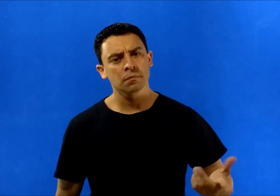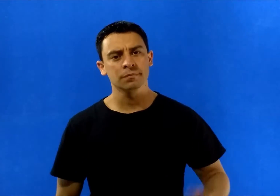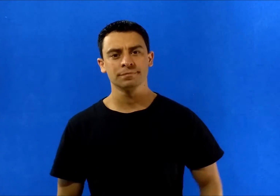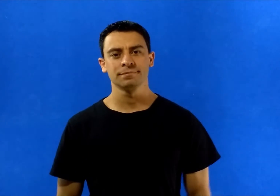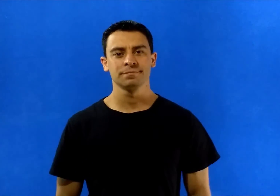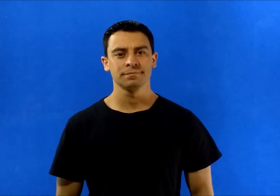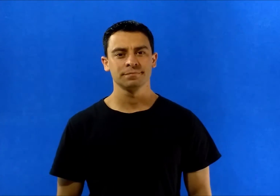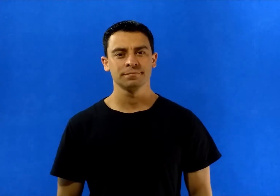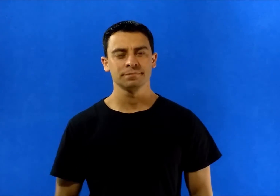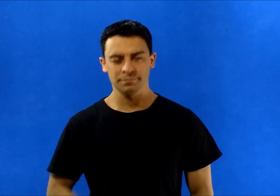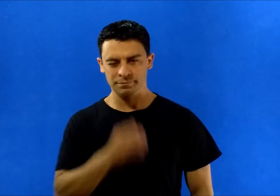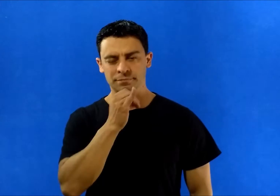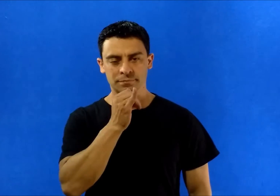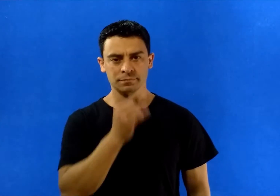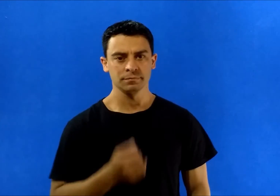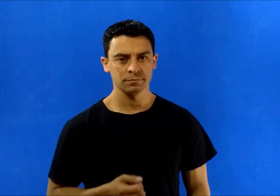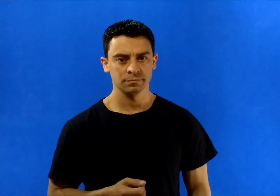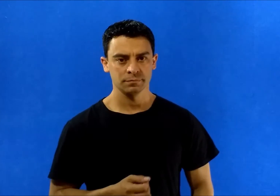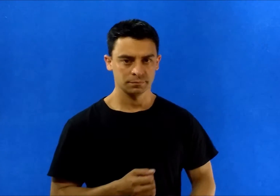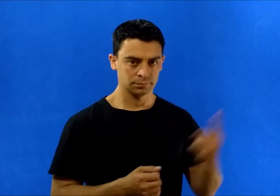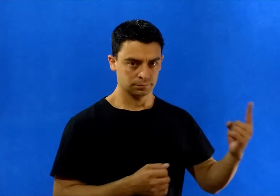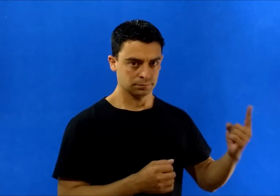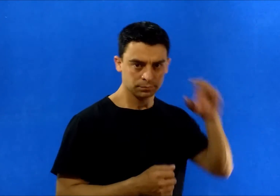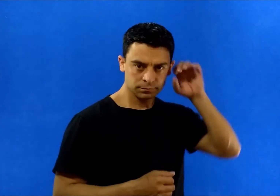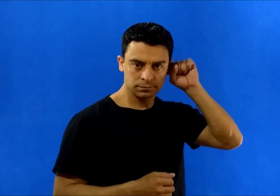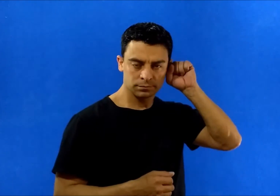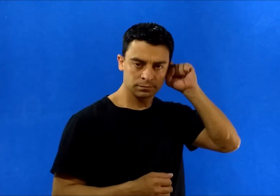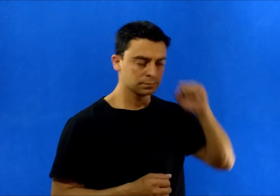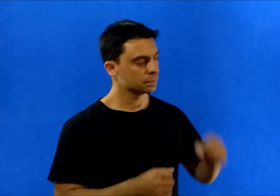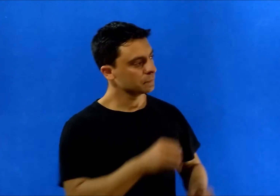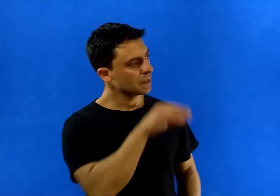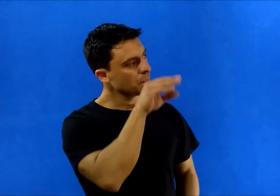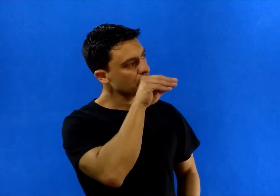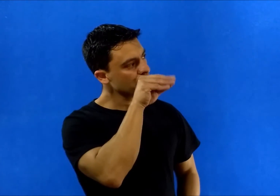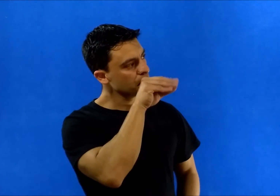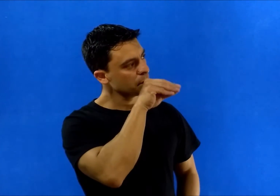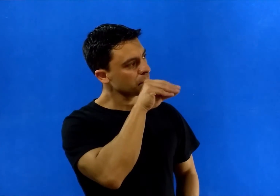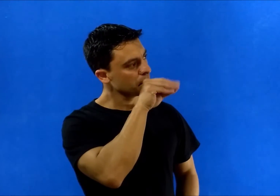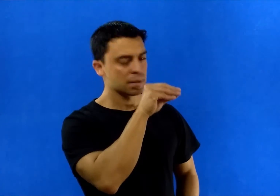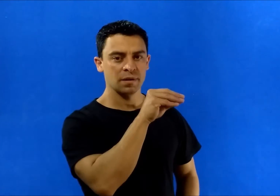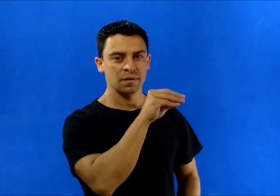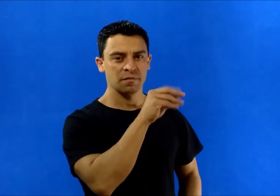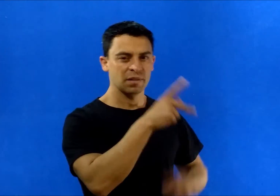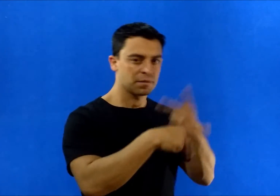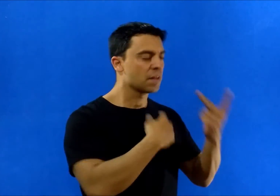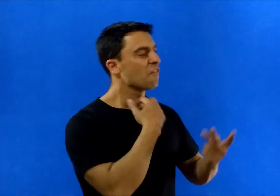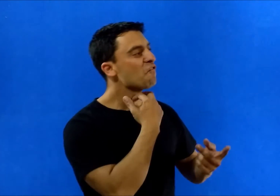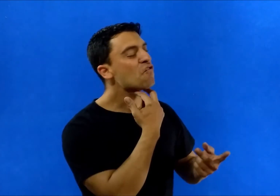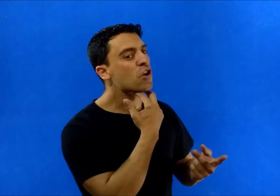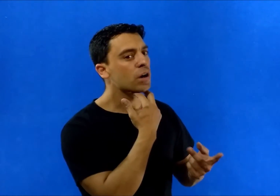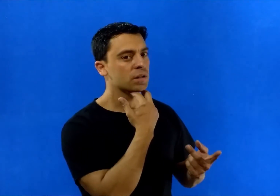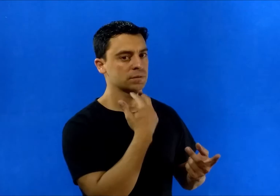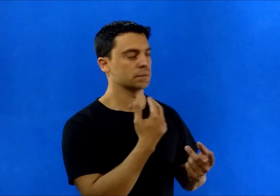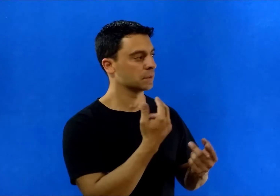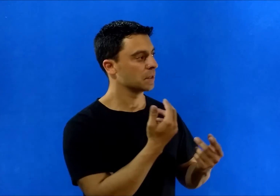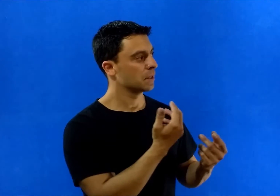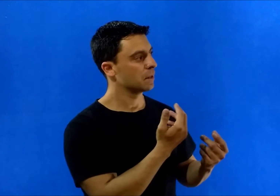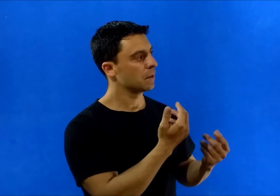Língua, o que é? Por exemplo, os ouvintes que vão falando, usando a